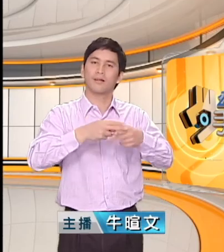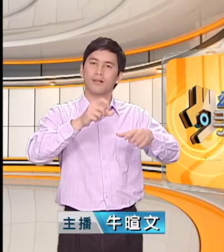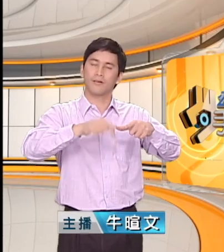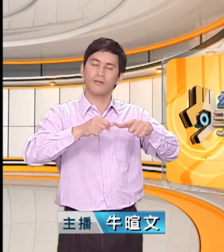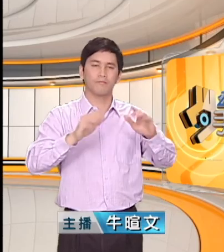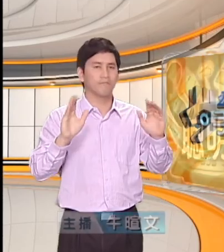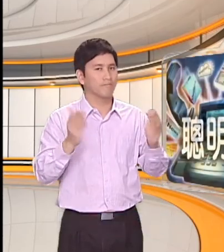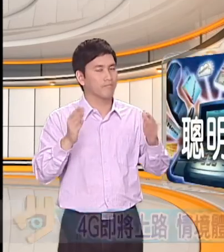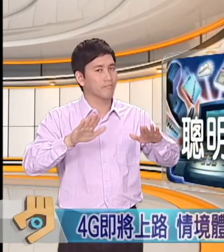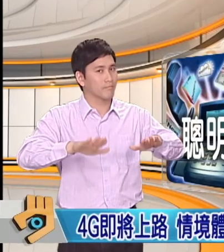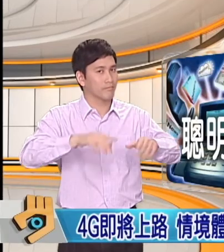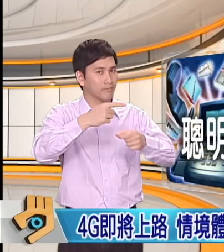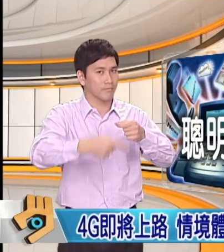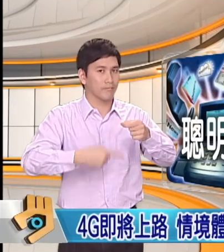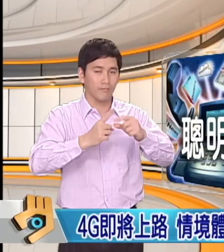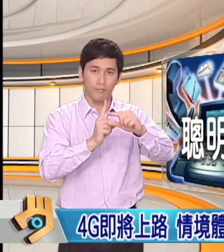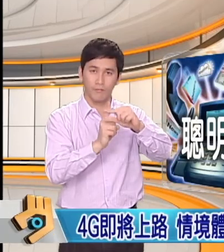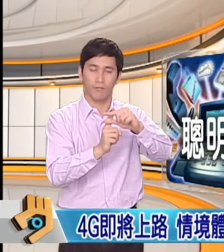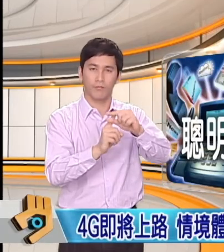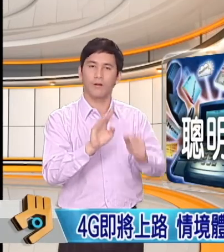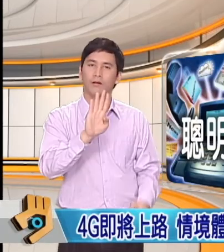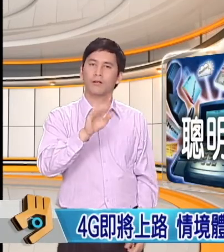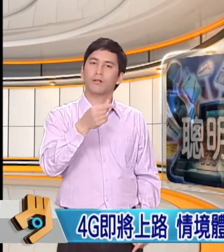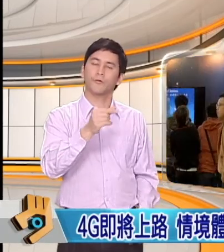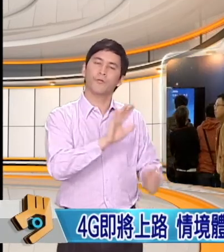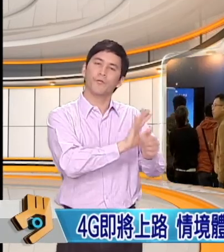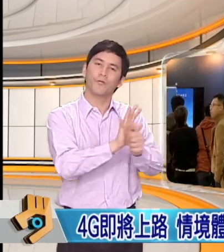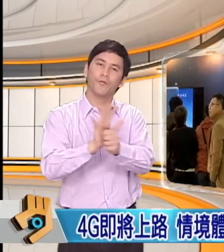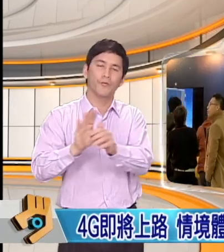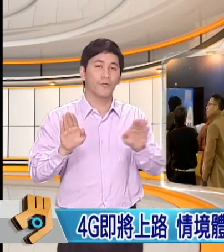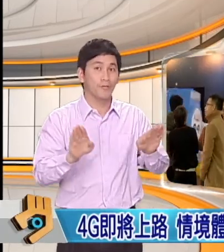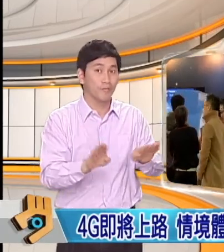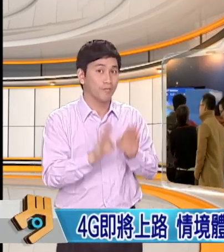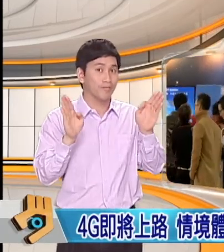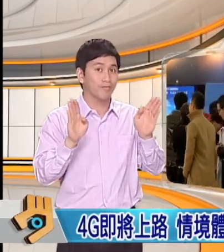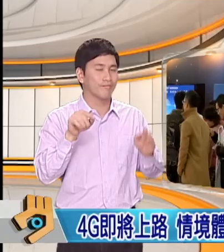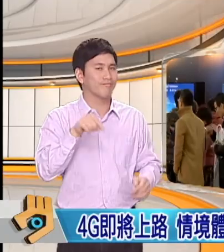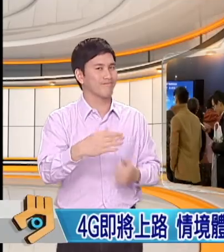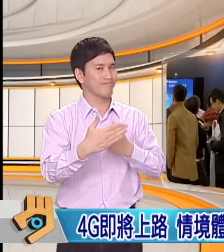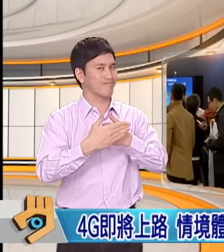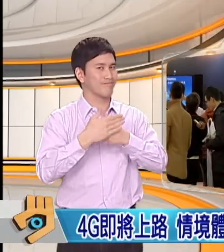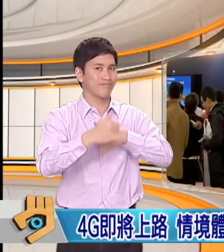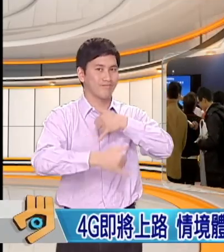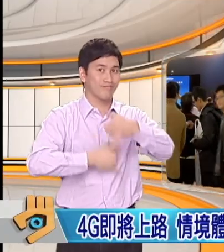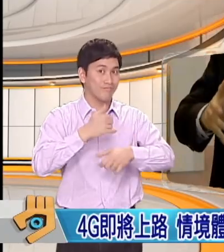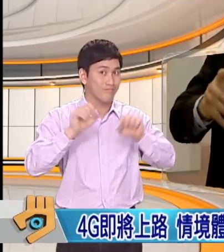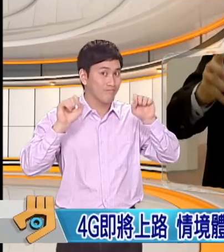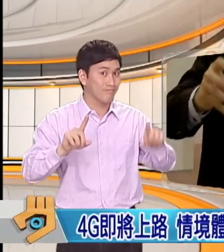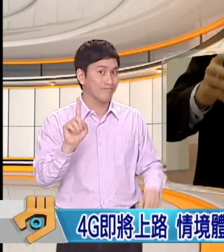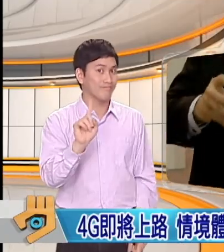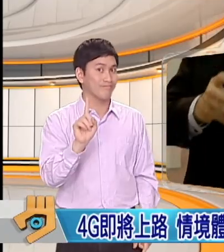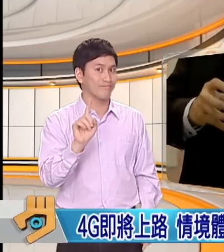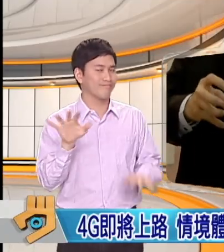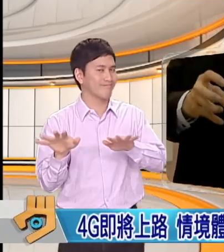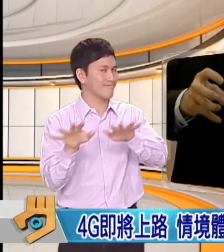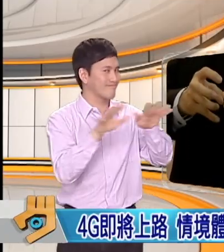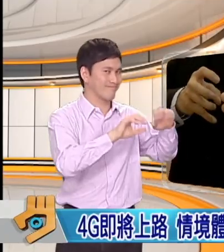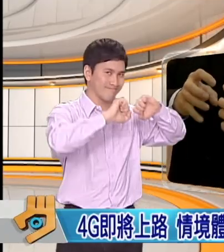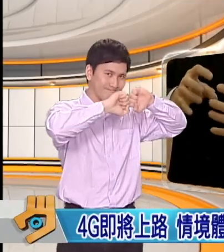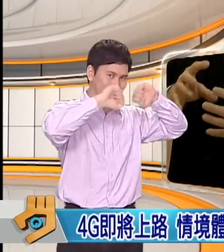电信业者在今年中就能够提供 4G 服务，而 4G 能够为生活带来哪些改变呢？我们一起来